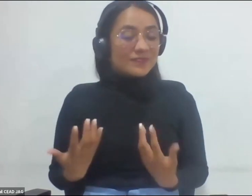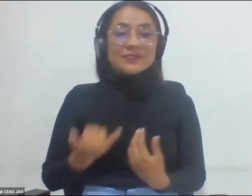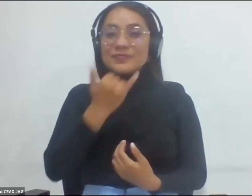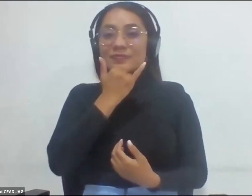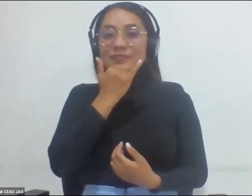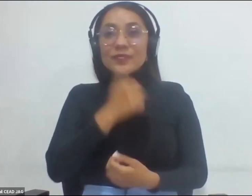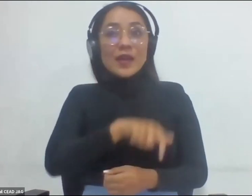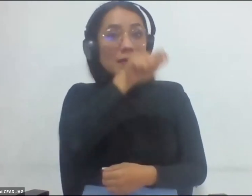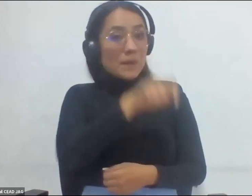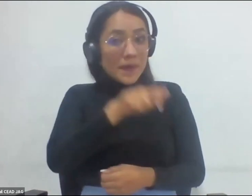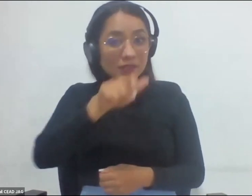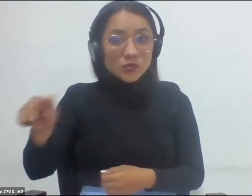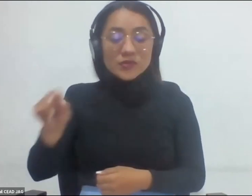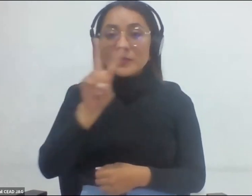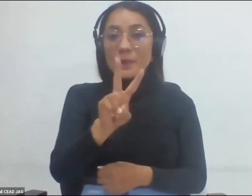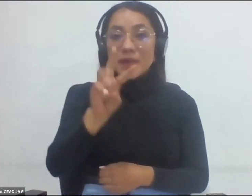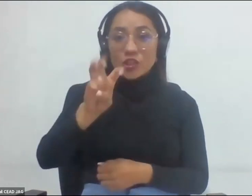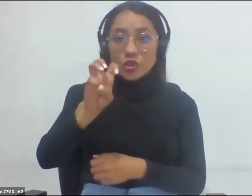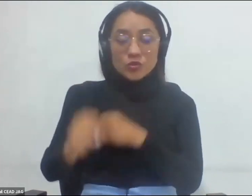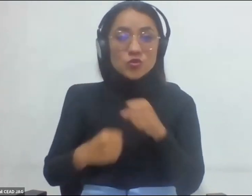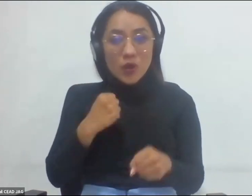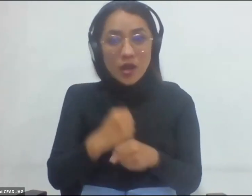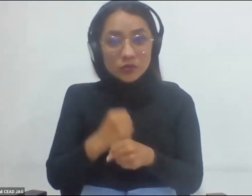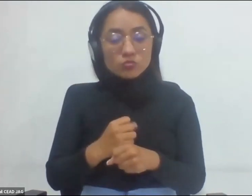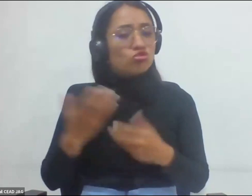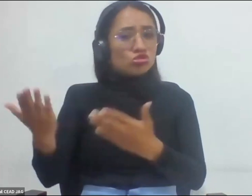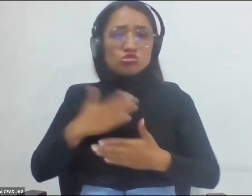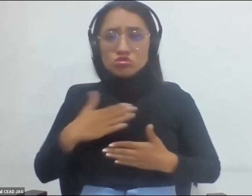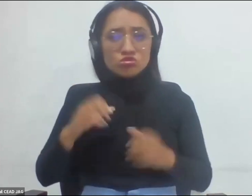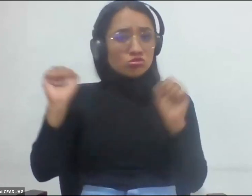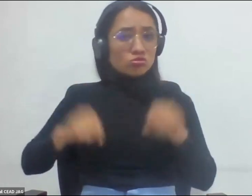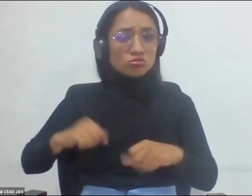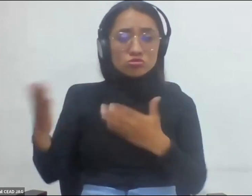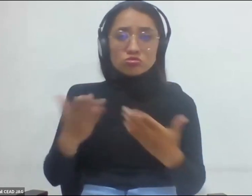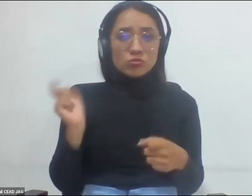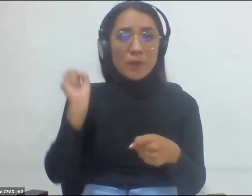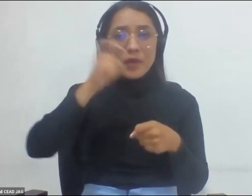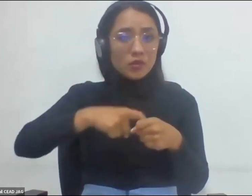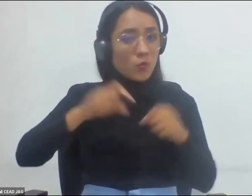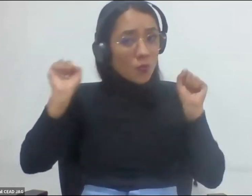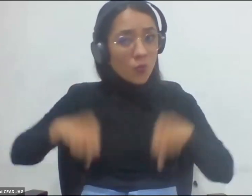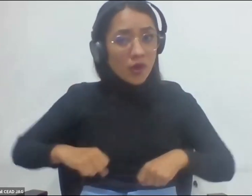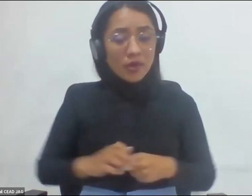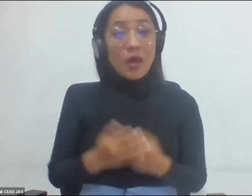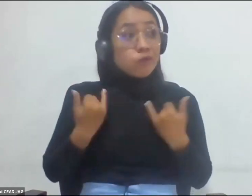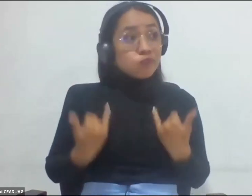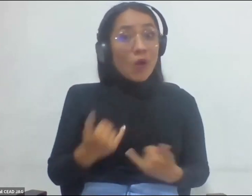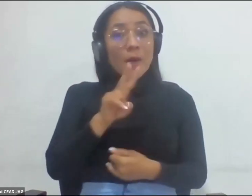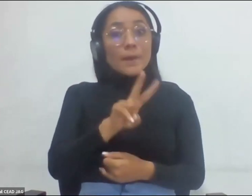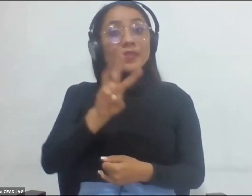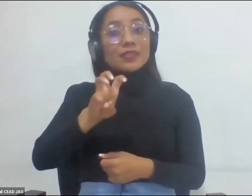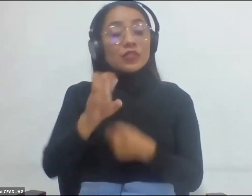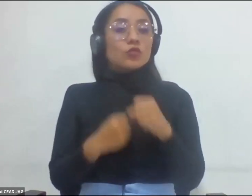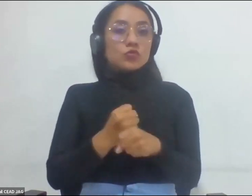personas que tienen 28 años podrán matricularse porque uno tiene a nivel digamos jurídico Por